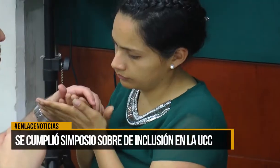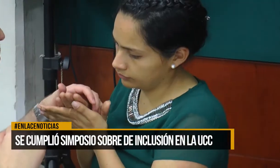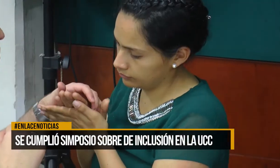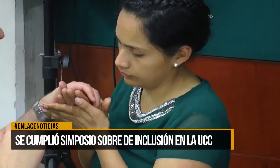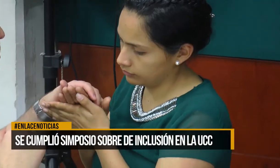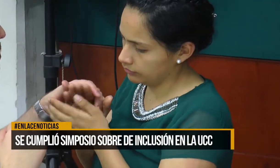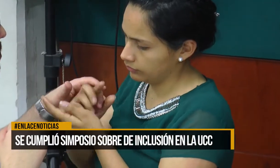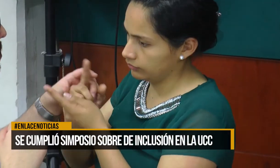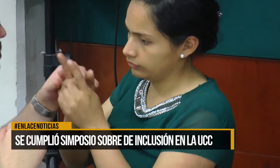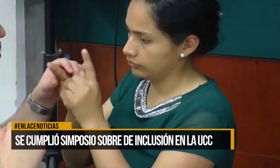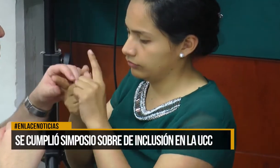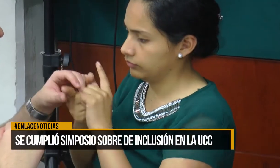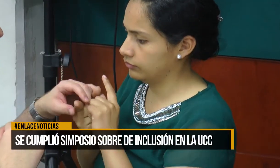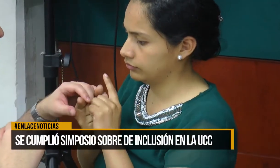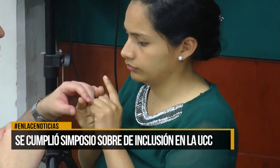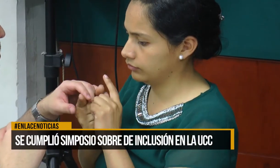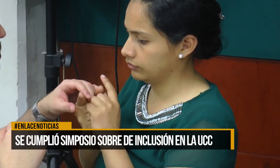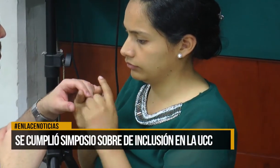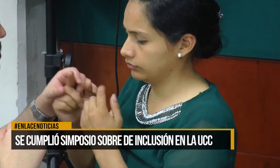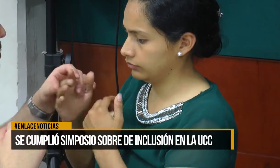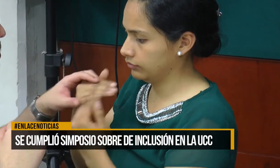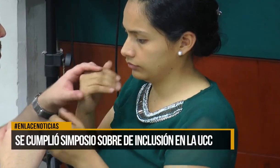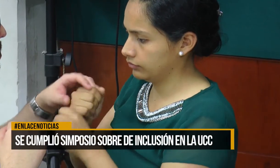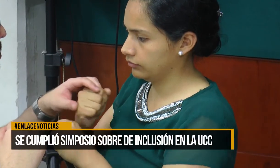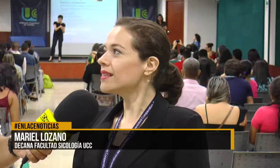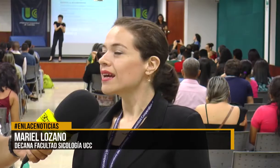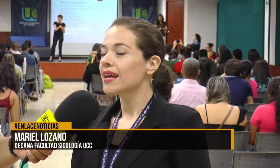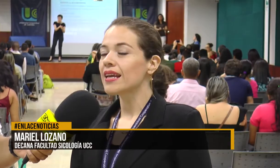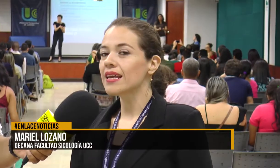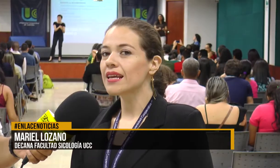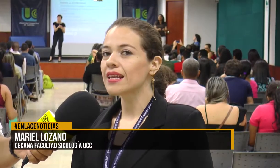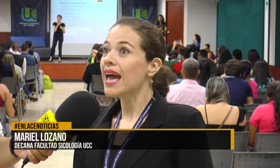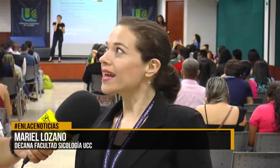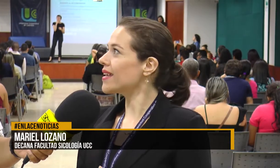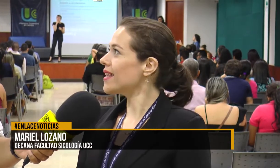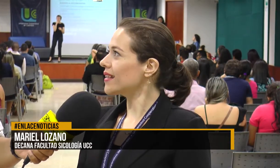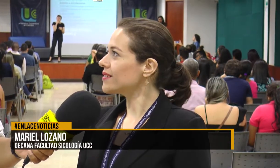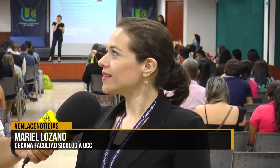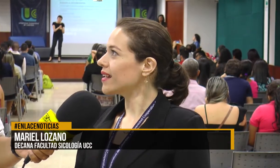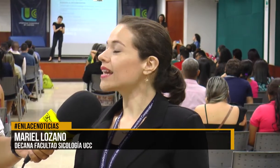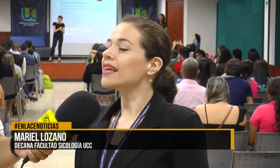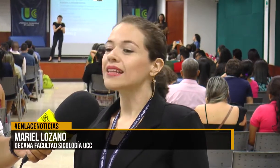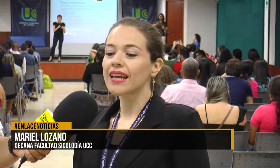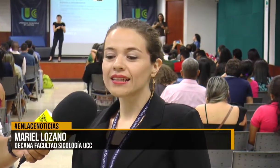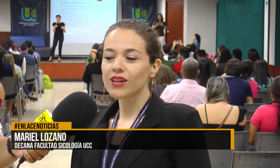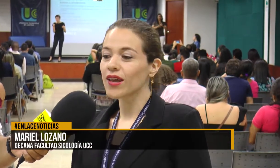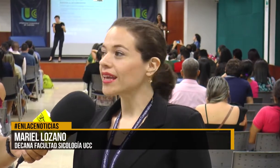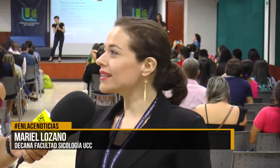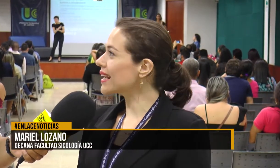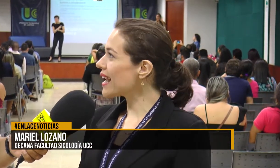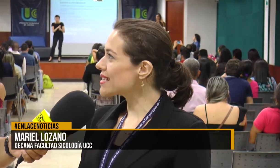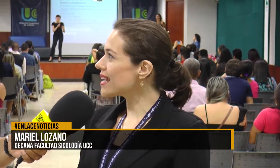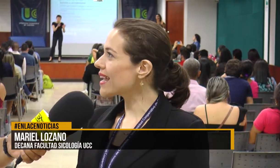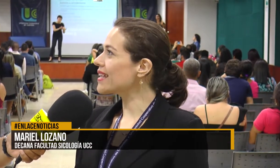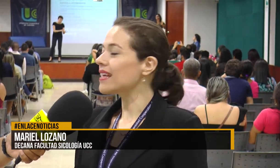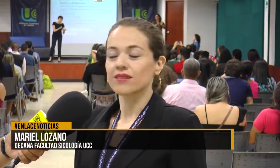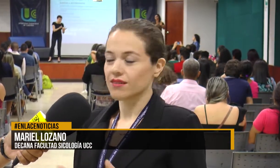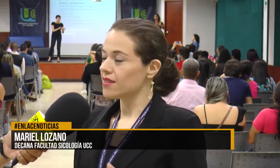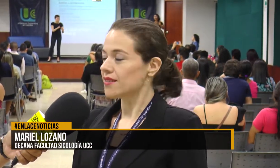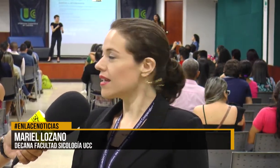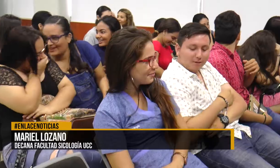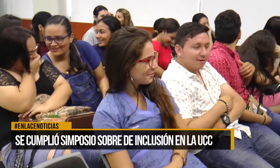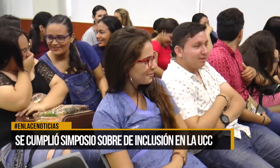permita la transformación, el manejo de la diversidad y la equidad de género, la equidad de raza, la